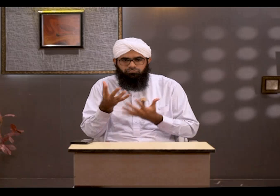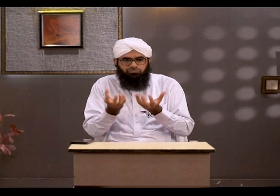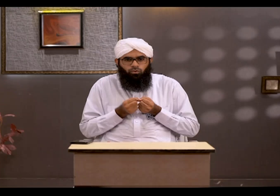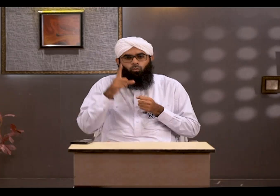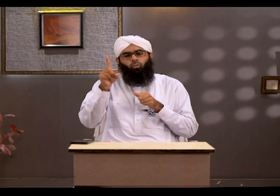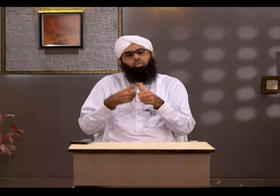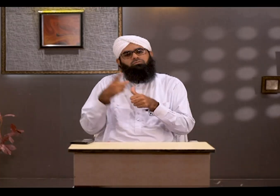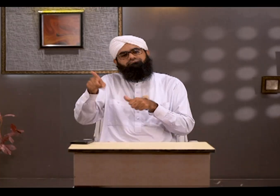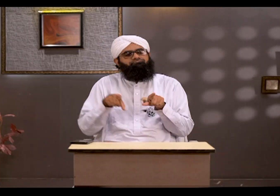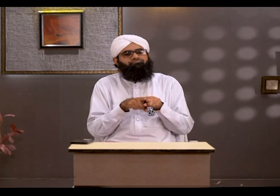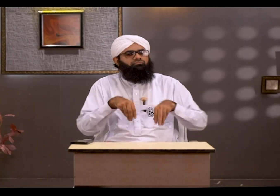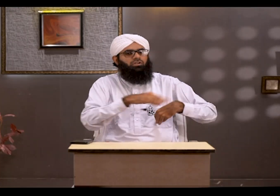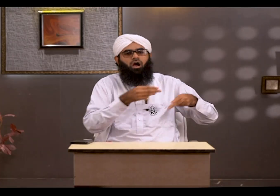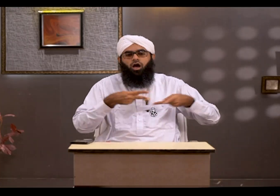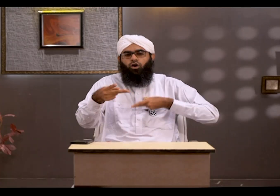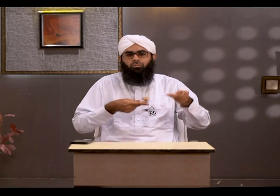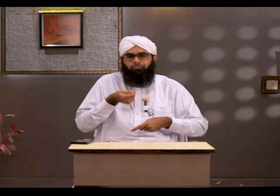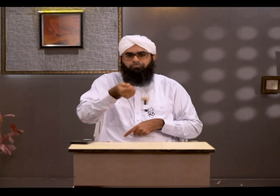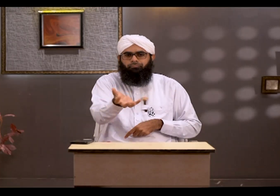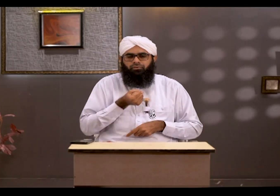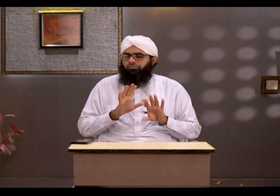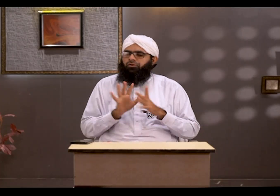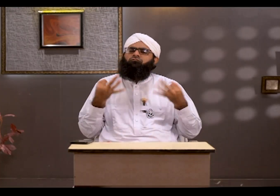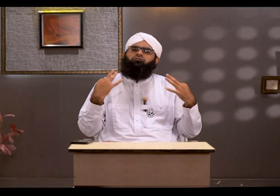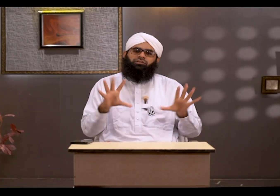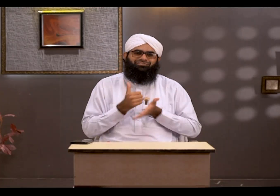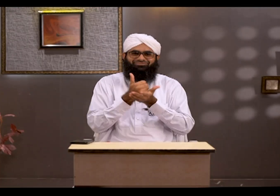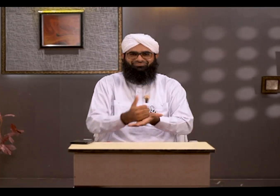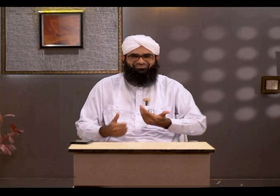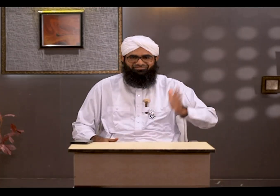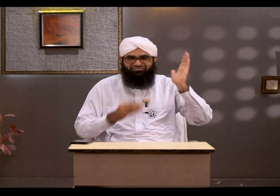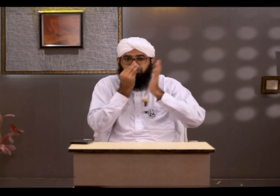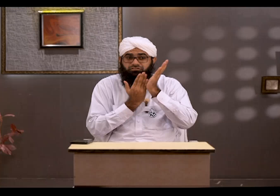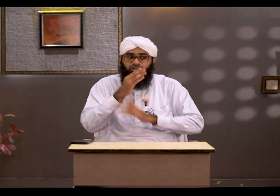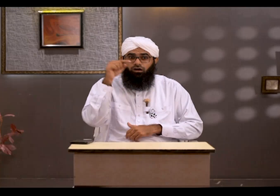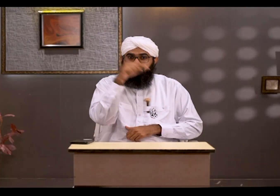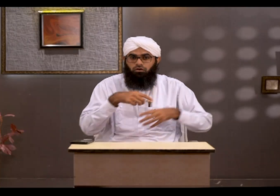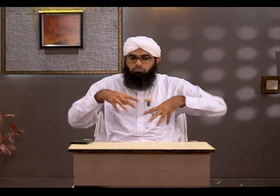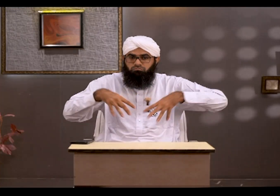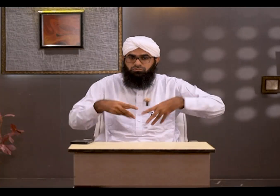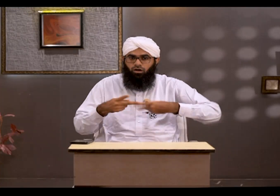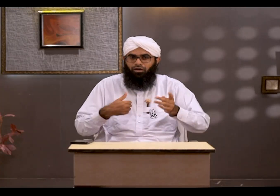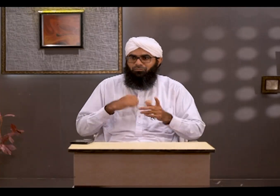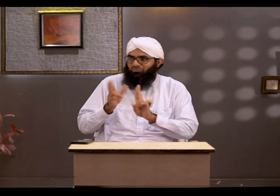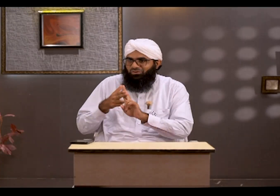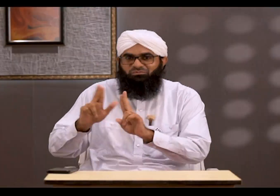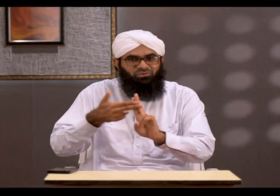گی، اور خرید و فروخت نہ ہوگی، یعنی فری میں مل جائیں گی۔ جنتی اس بازار میں ایک دوسرے سے ملیں گے، پھر وہاں